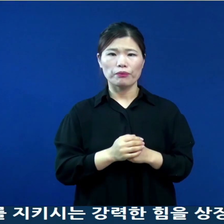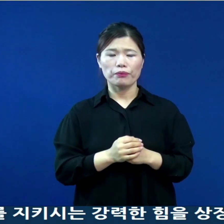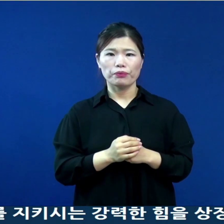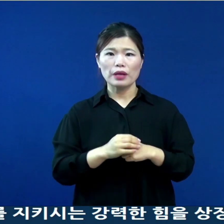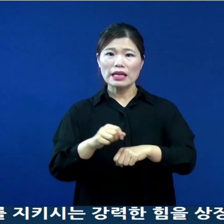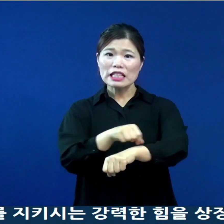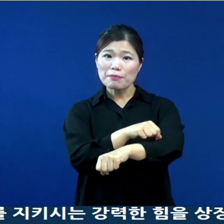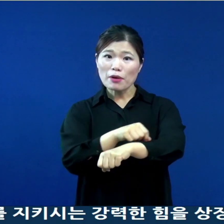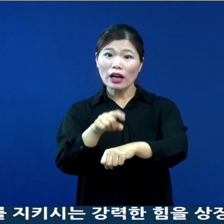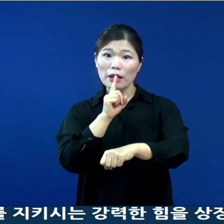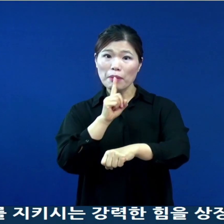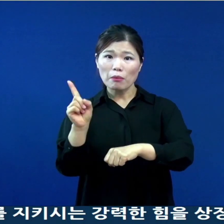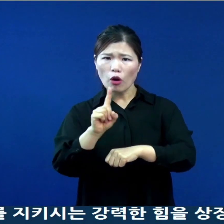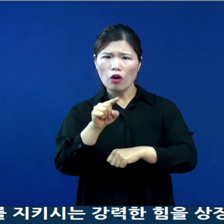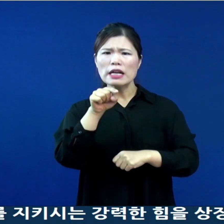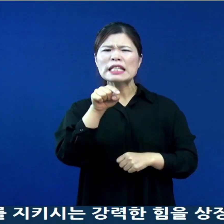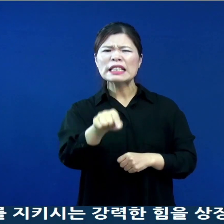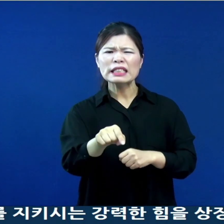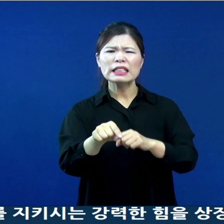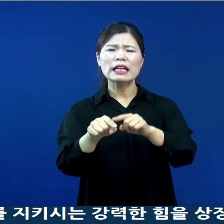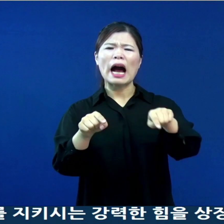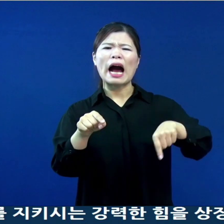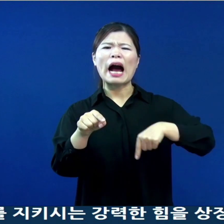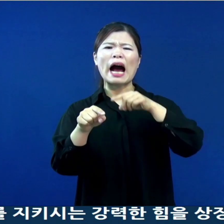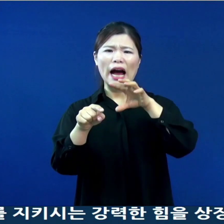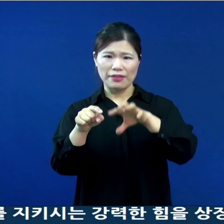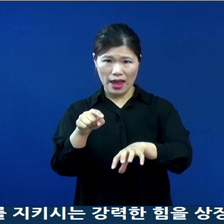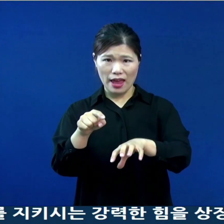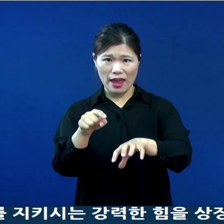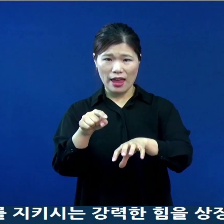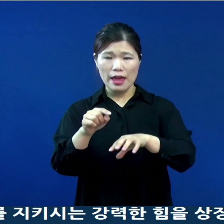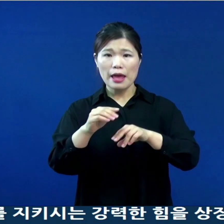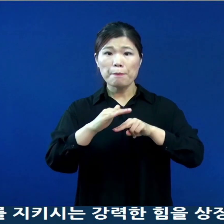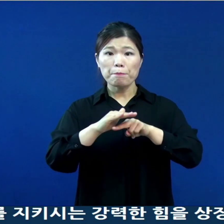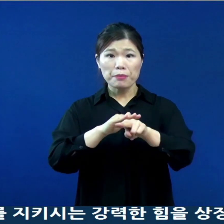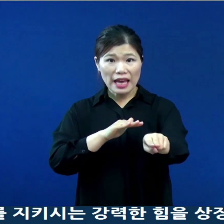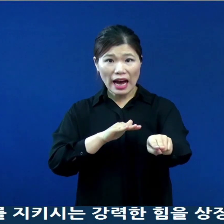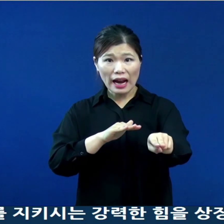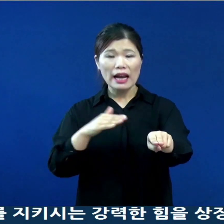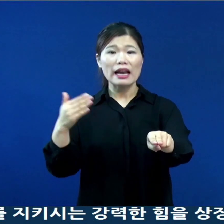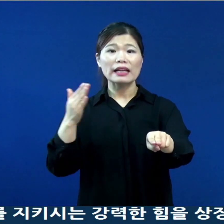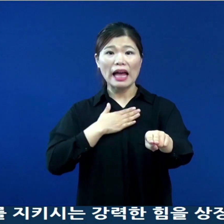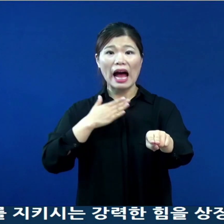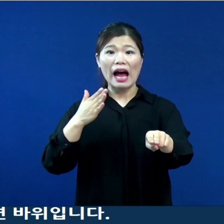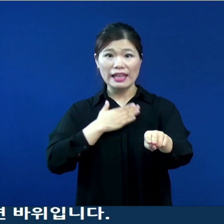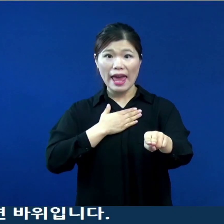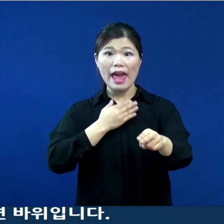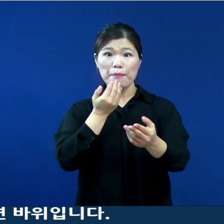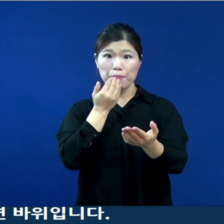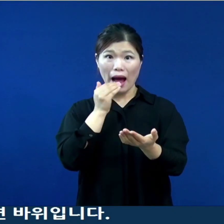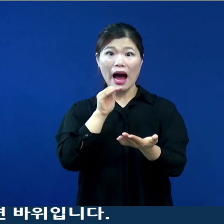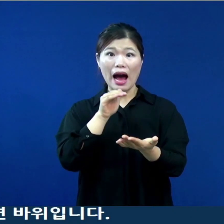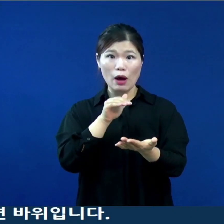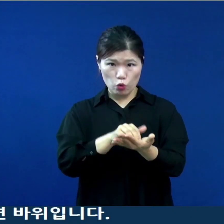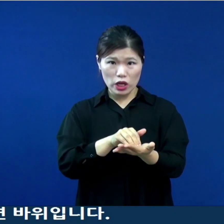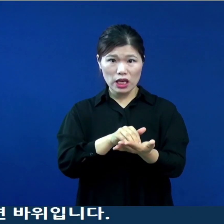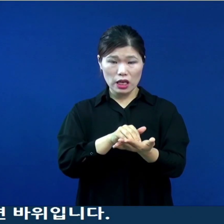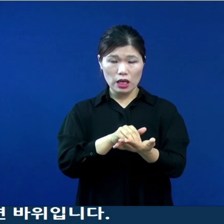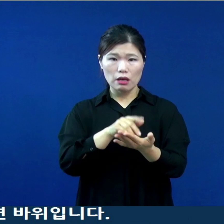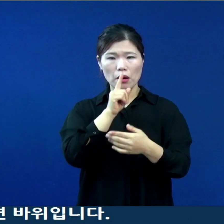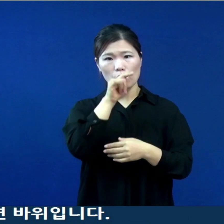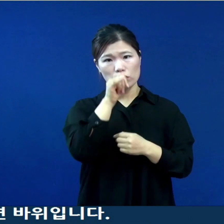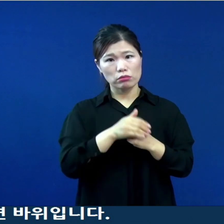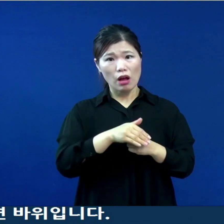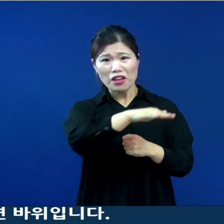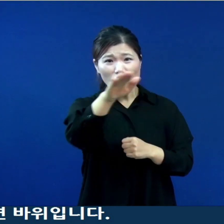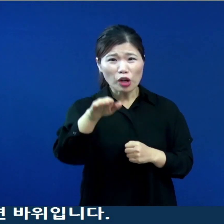특별합니다. 그 안에 피할 나의 바위. 우리는 쉽게 바위